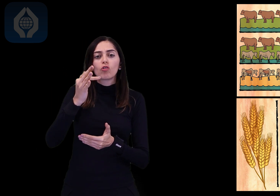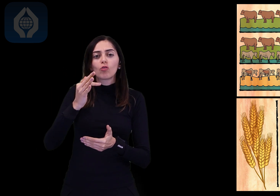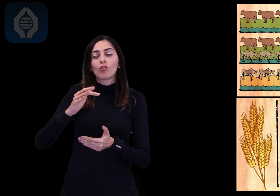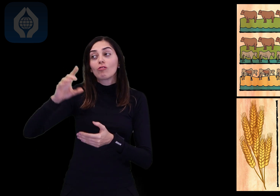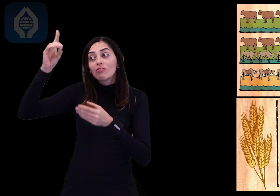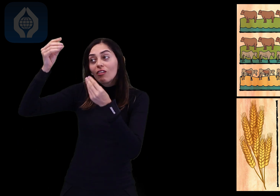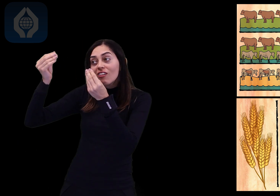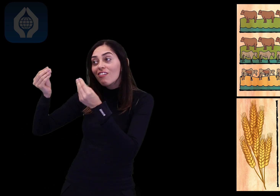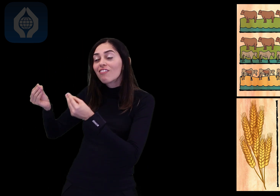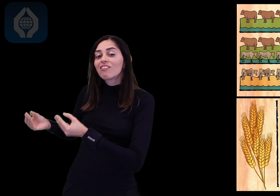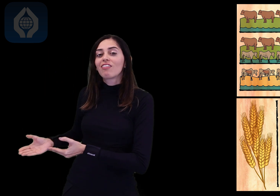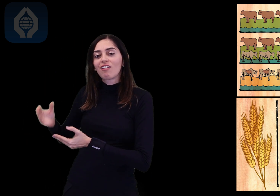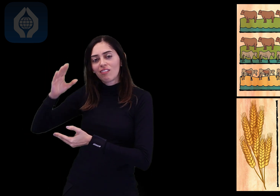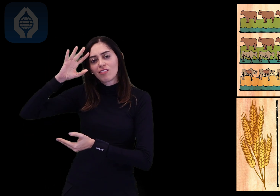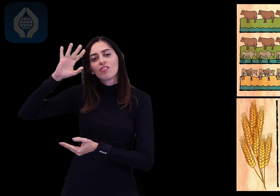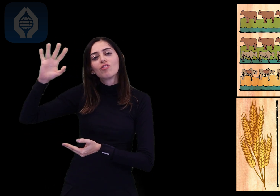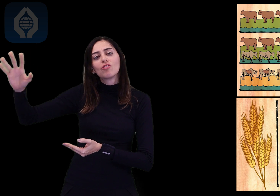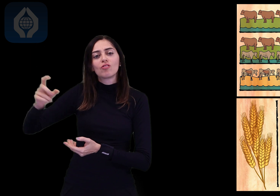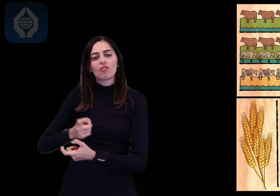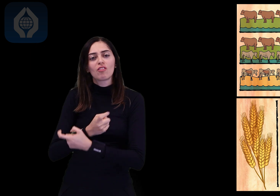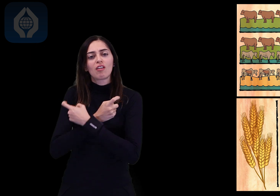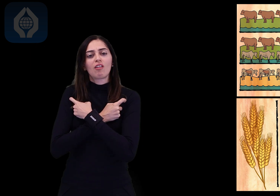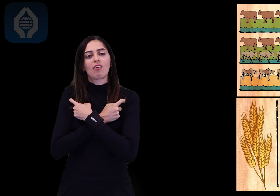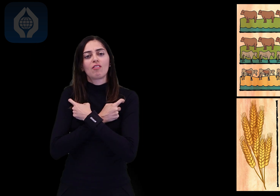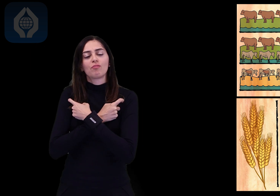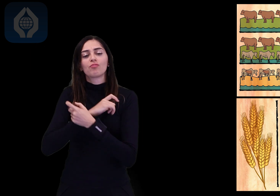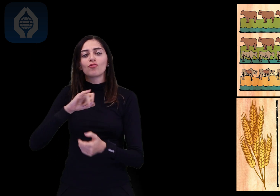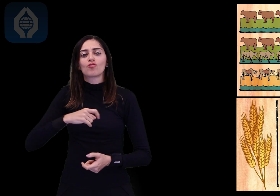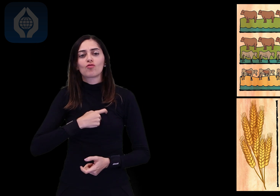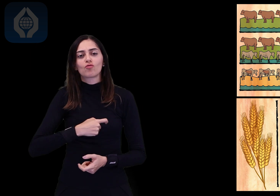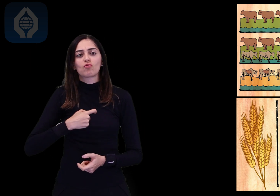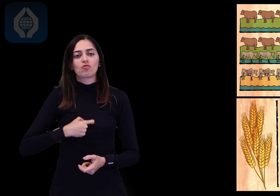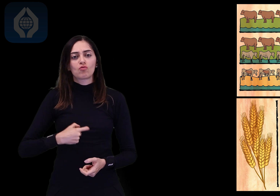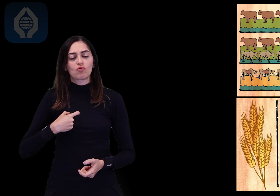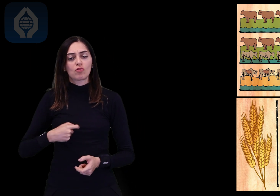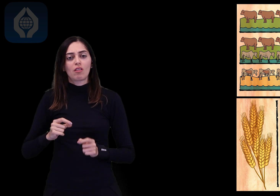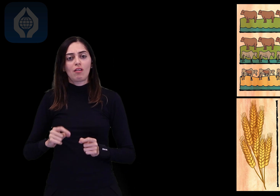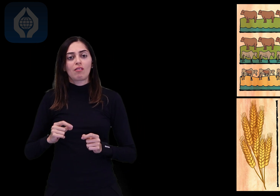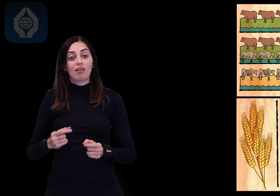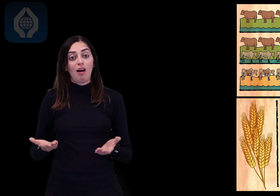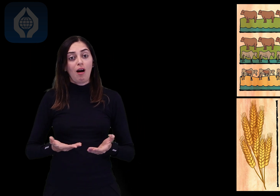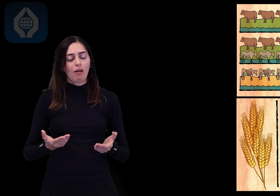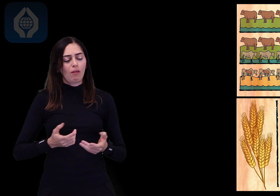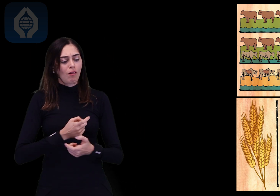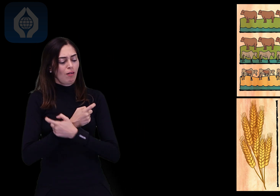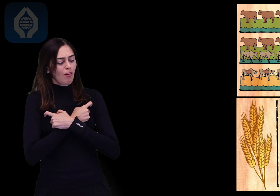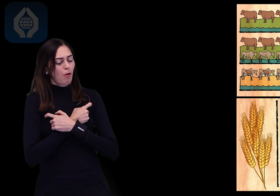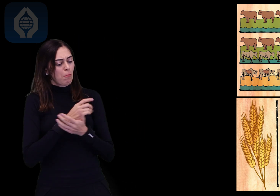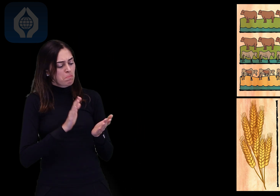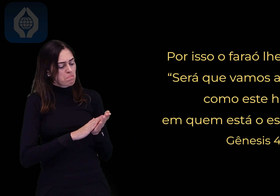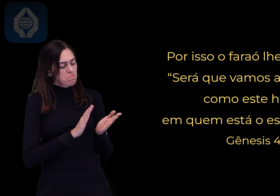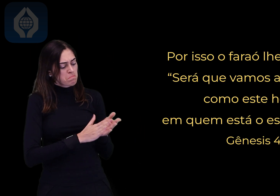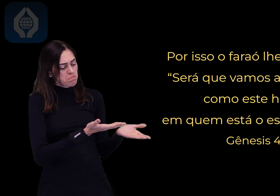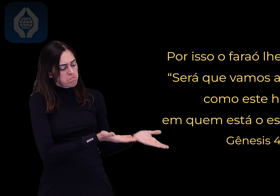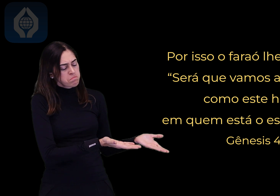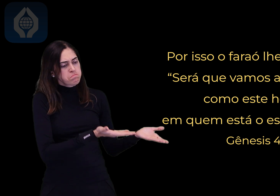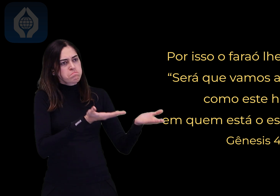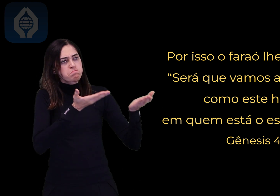confiam nele. José recebeu a posição de primeiro homem mais importante abaixo de Faraó. Diz em Gênesis